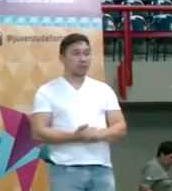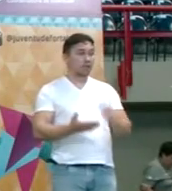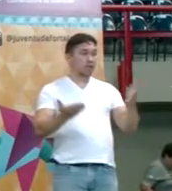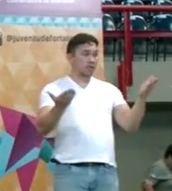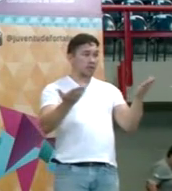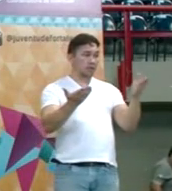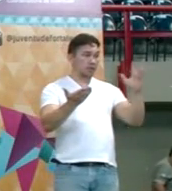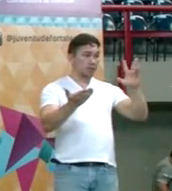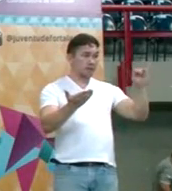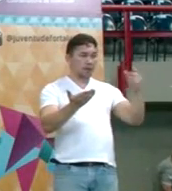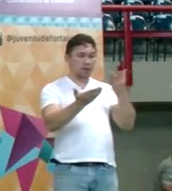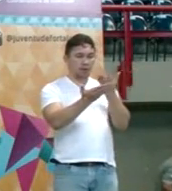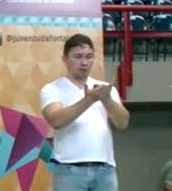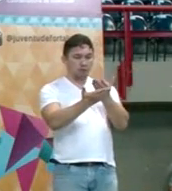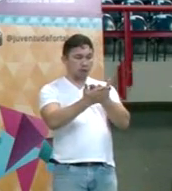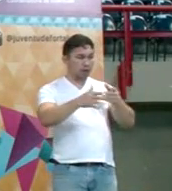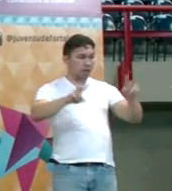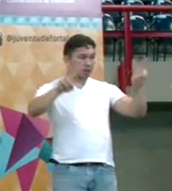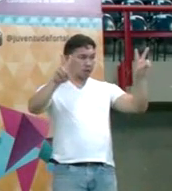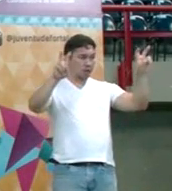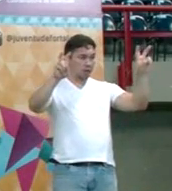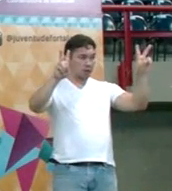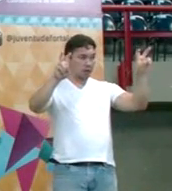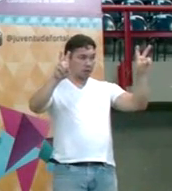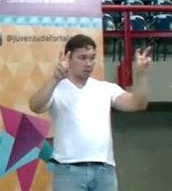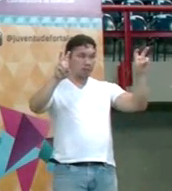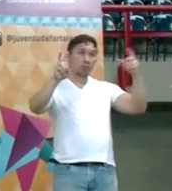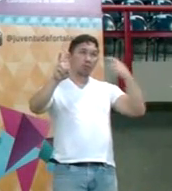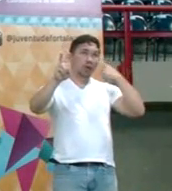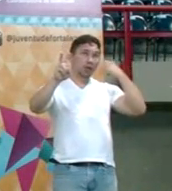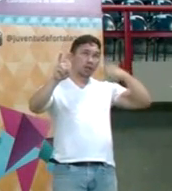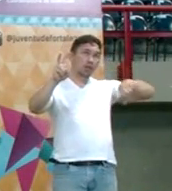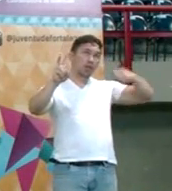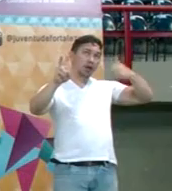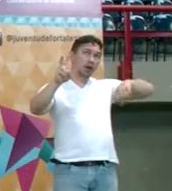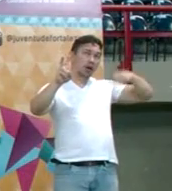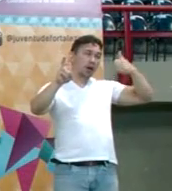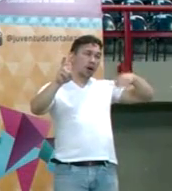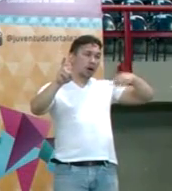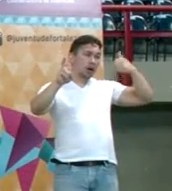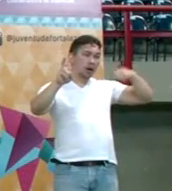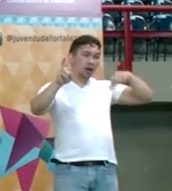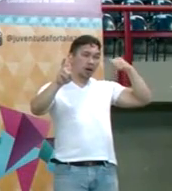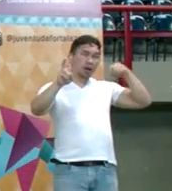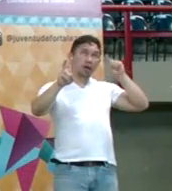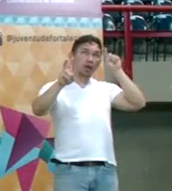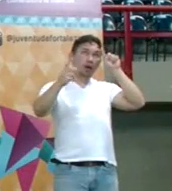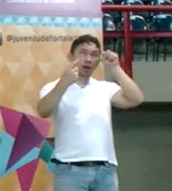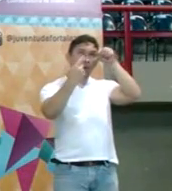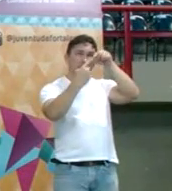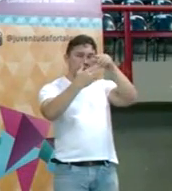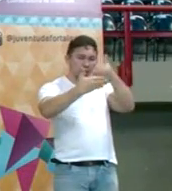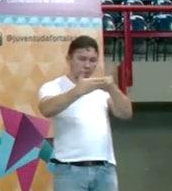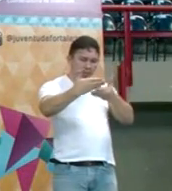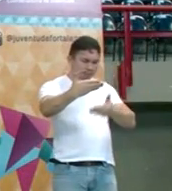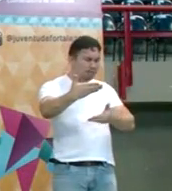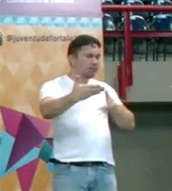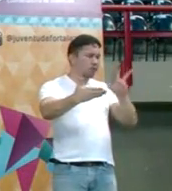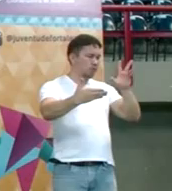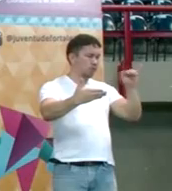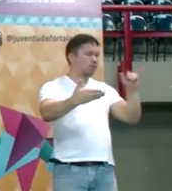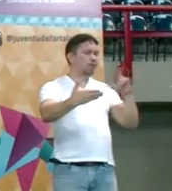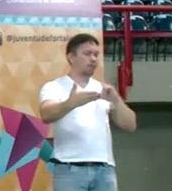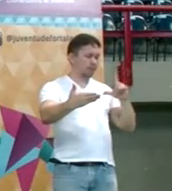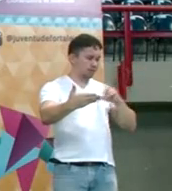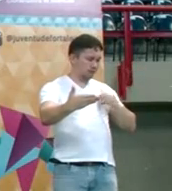Hoje a gente vai estudar um tema, gente, que se a gente for analisar aquilo que cai na prova,